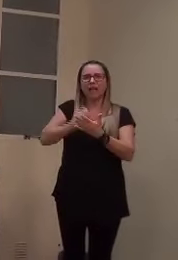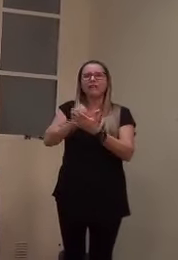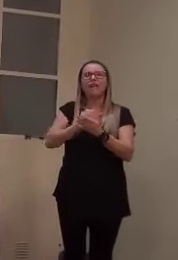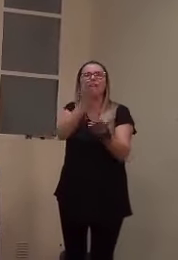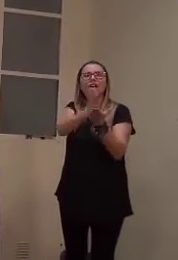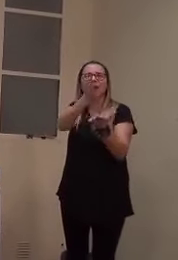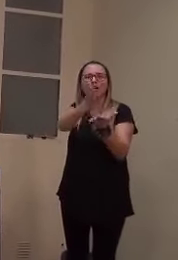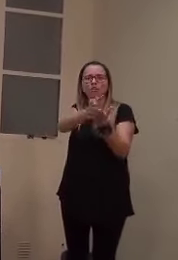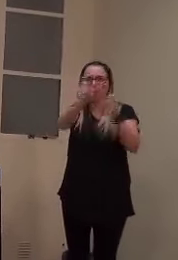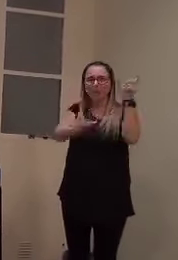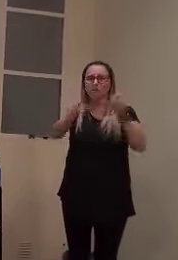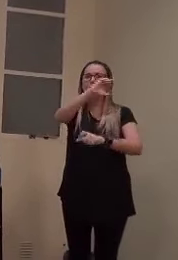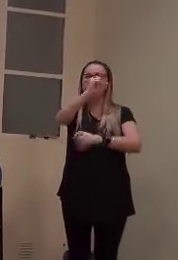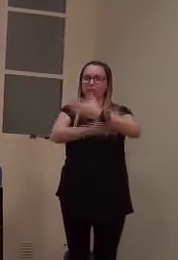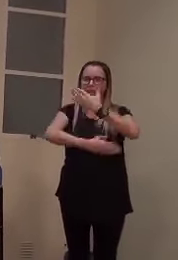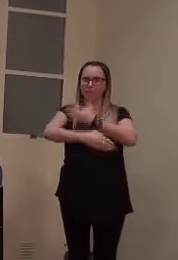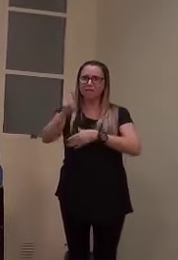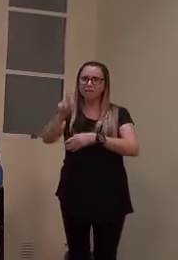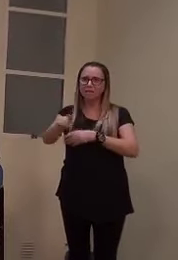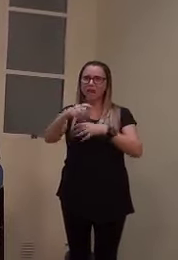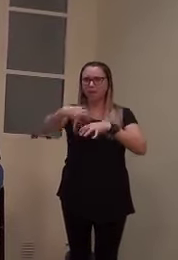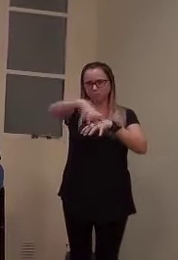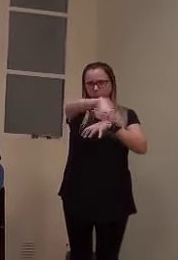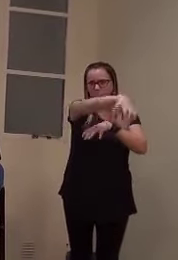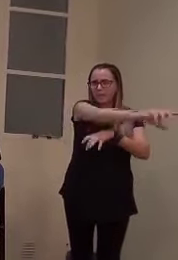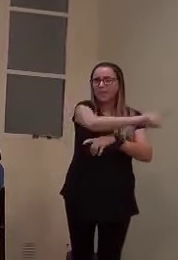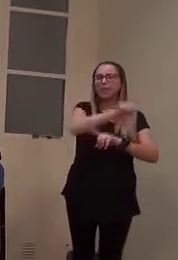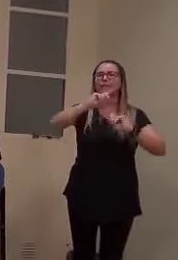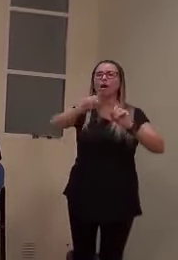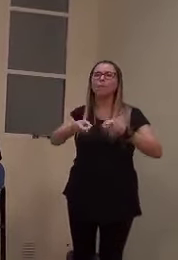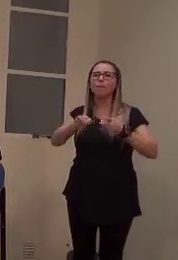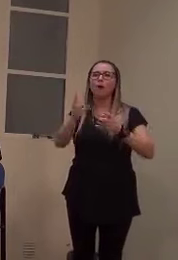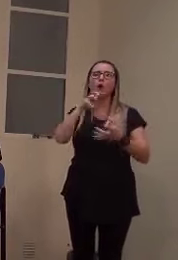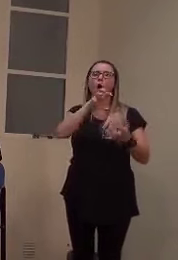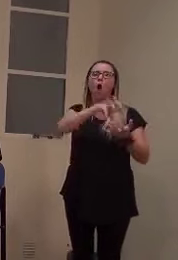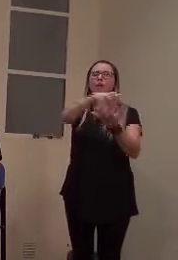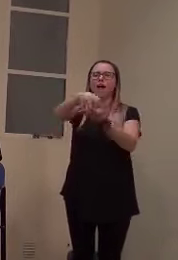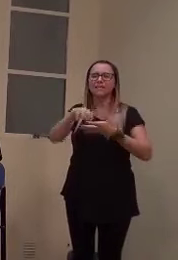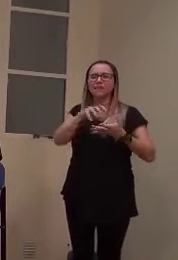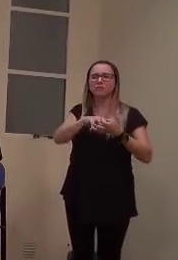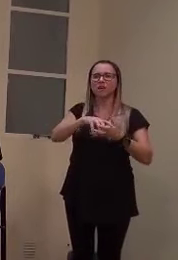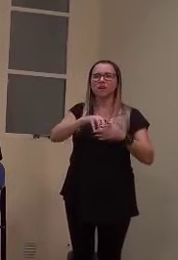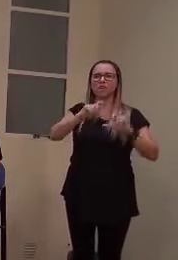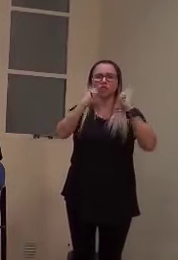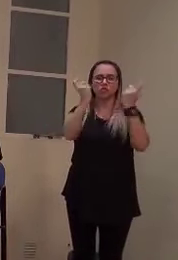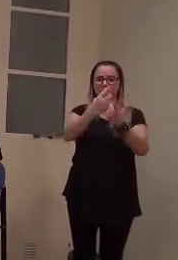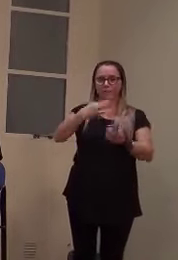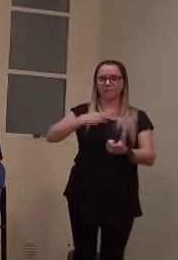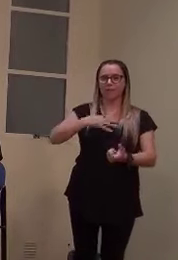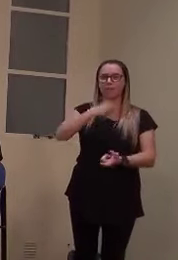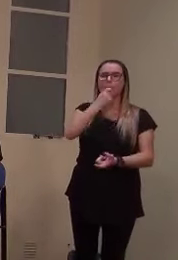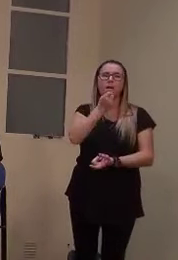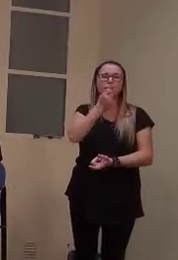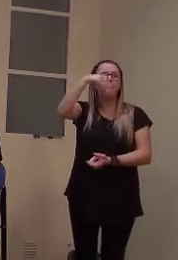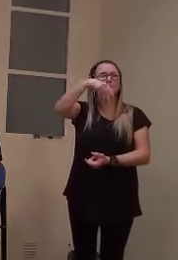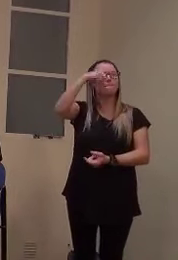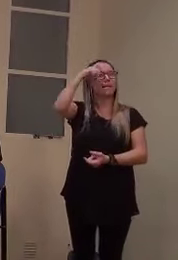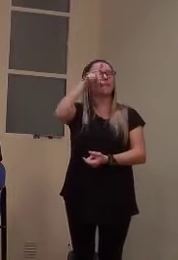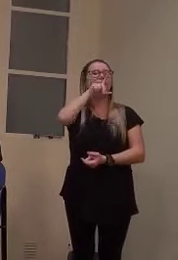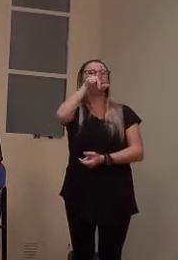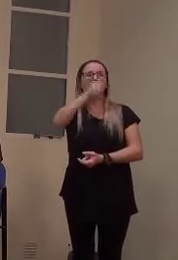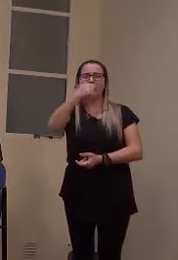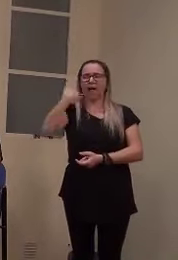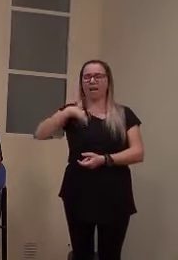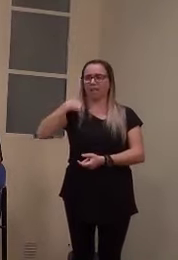personas con discapacidad en distintos espacios y organizaciones de la sociedad civil como meta argentina